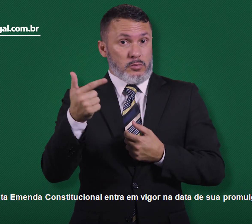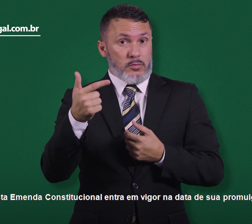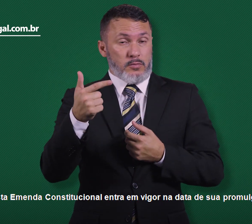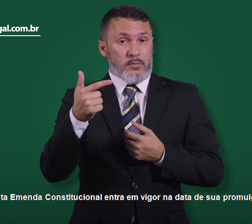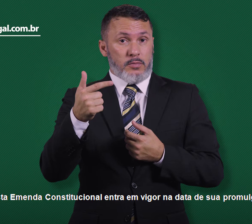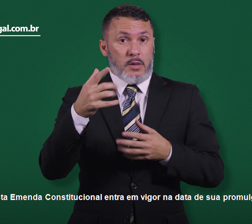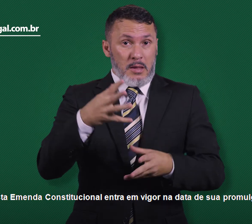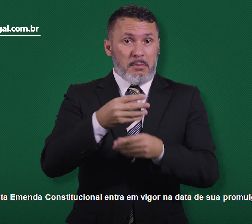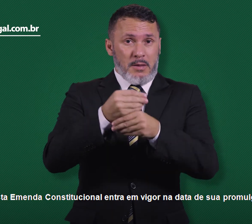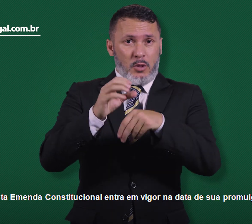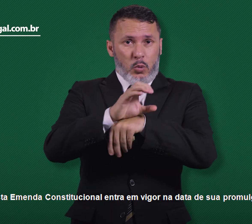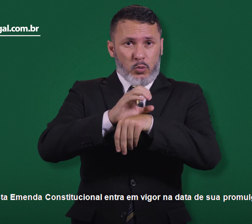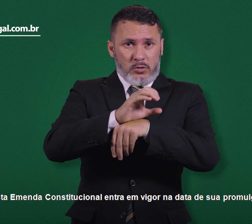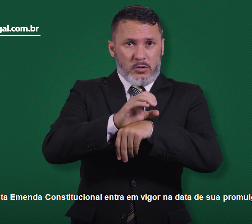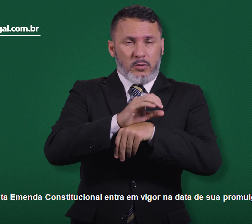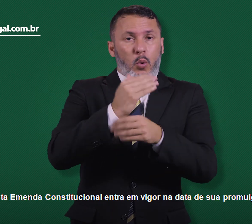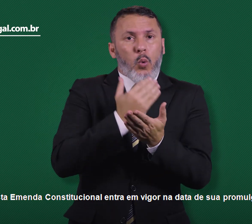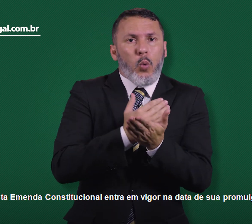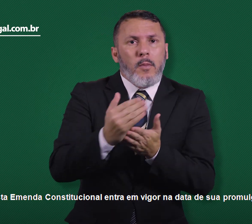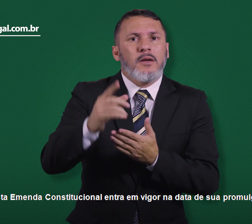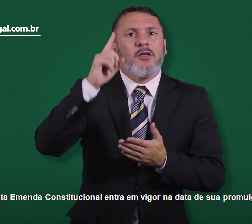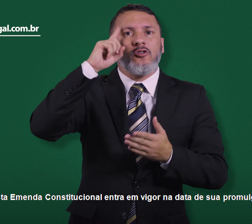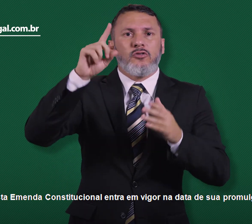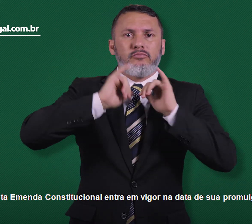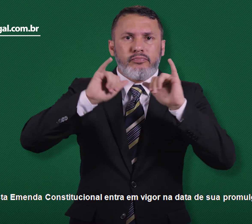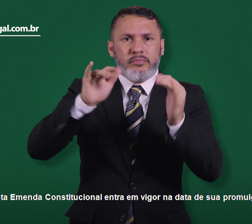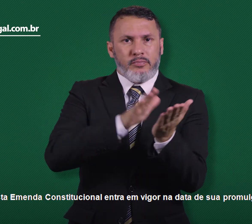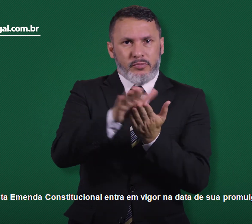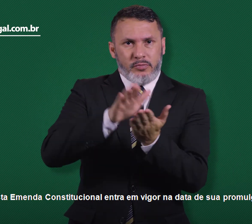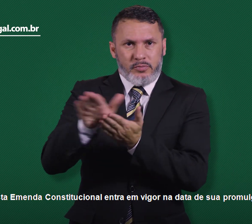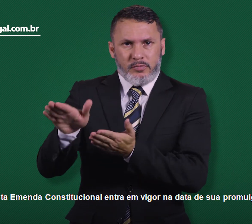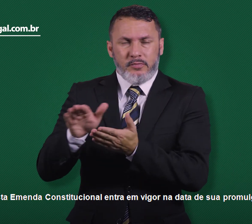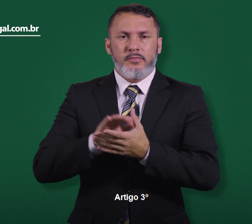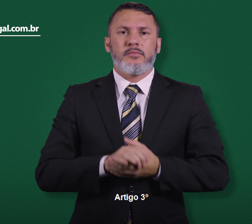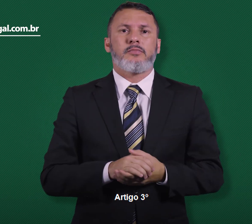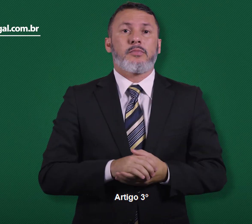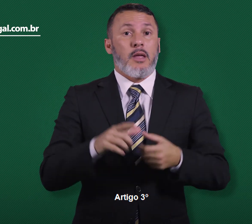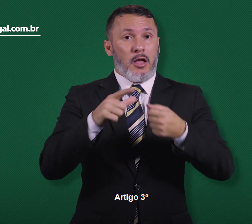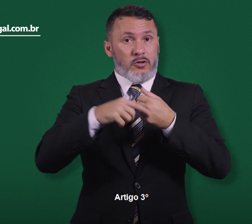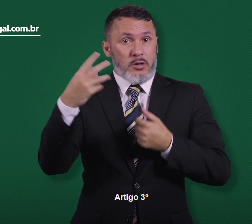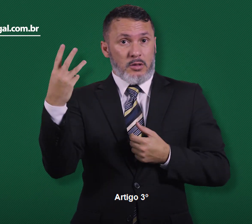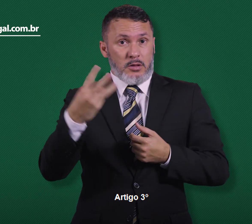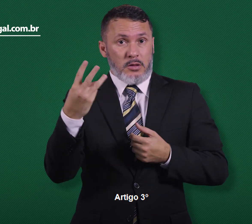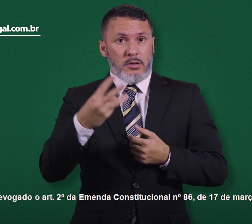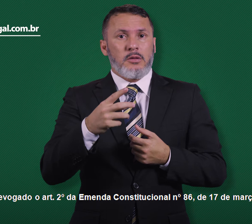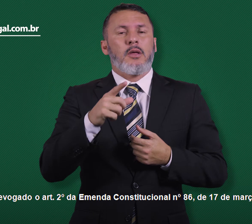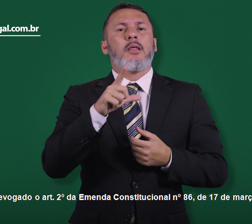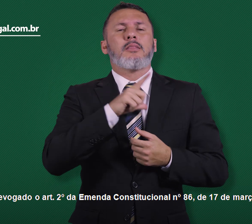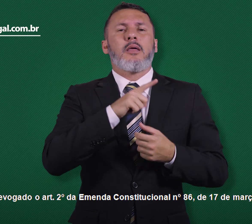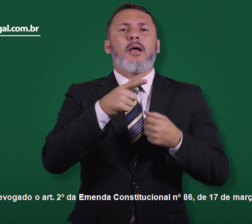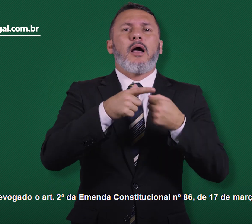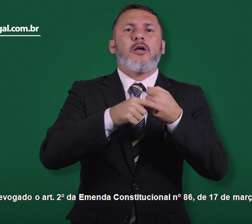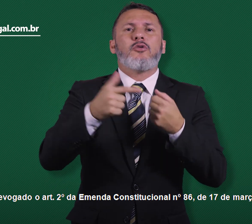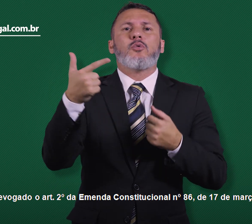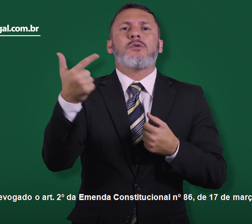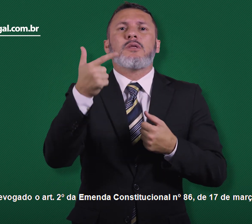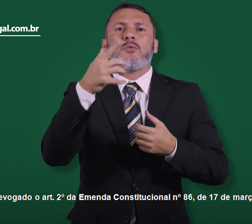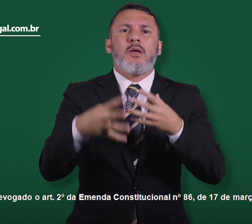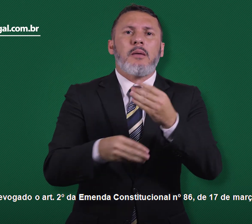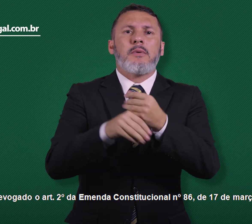emenda constitucional entra em vigor na data de sua promulgação. Artigo 3º. Fica revogado o artigo 2º da